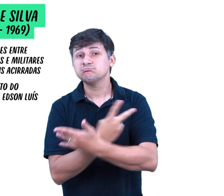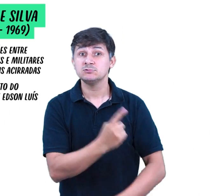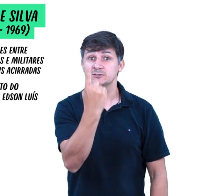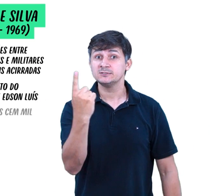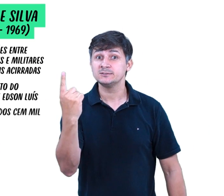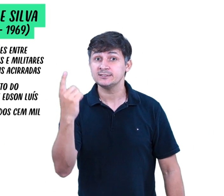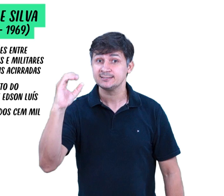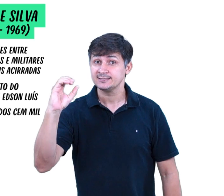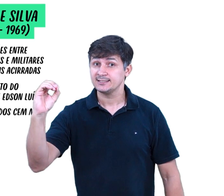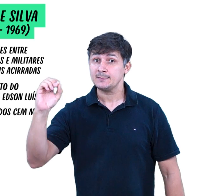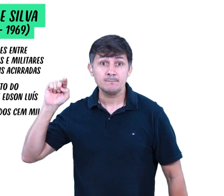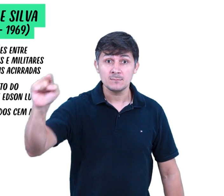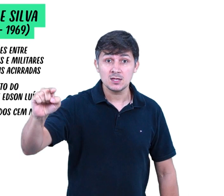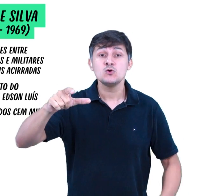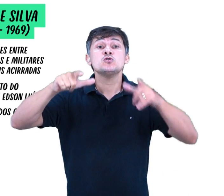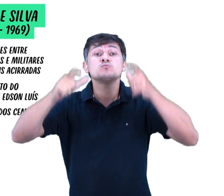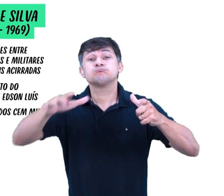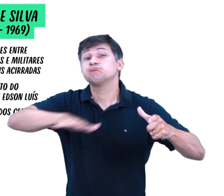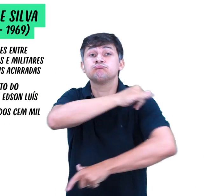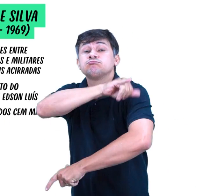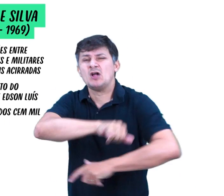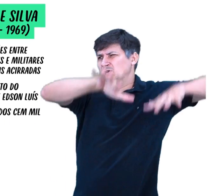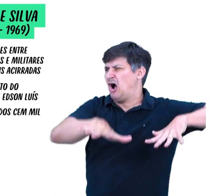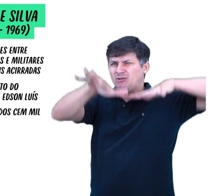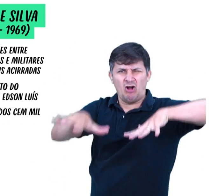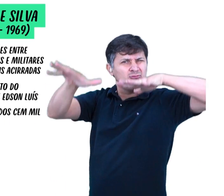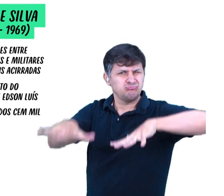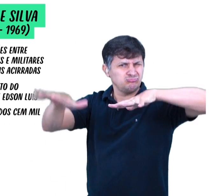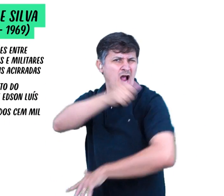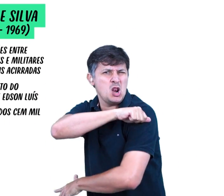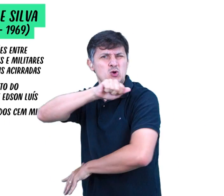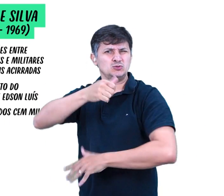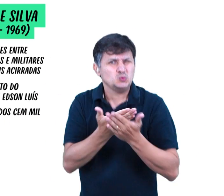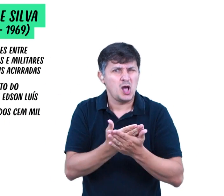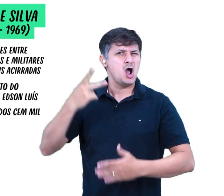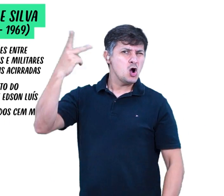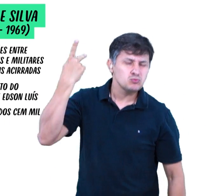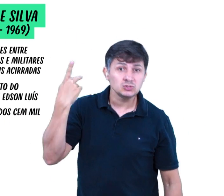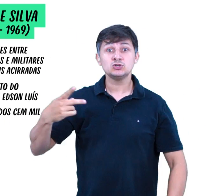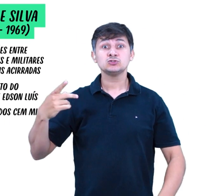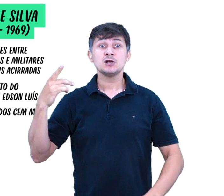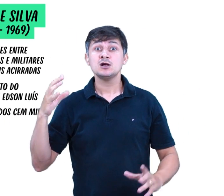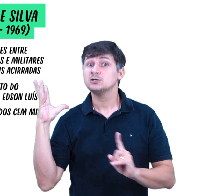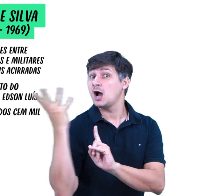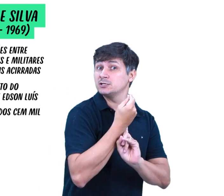sendo a Passeata dos 100 mil. Nas ruas do centro do Rio de Janeiro, contou com a participação de estudantes, políticos